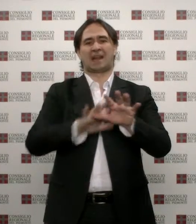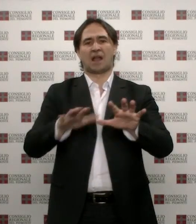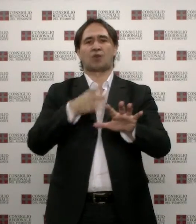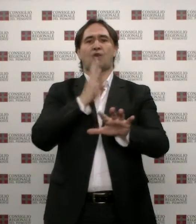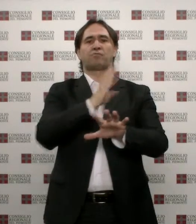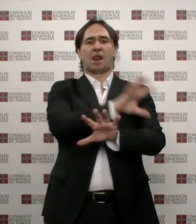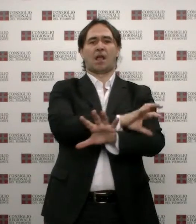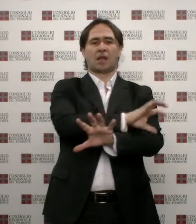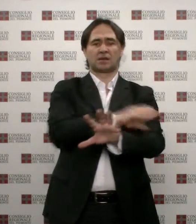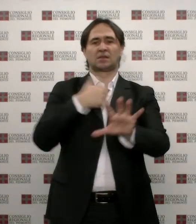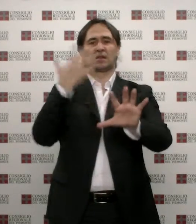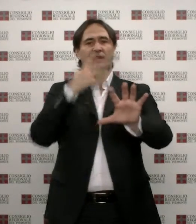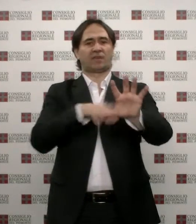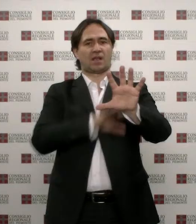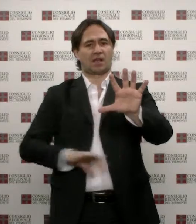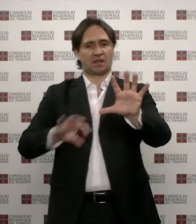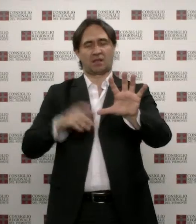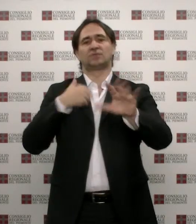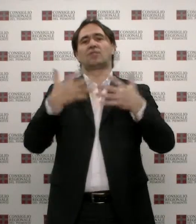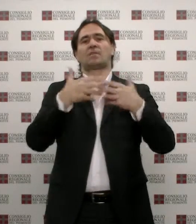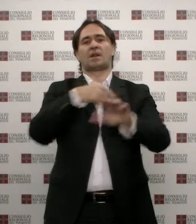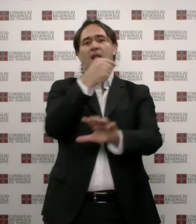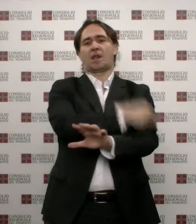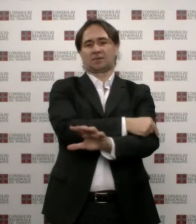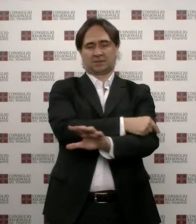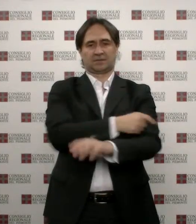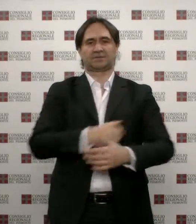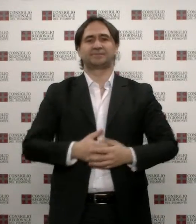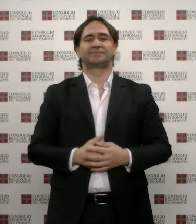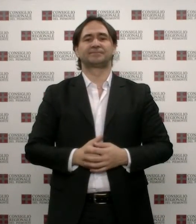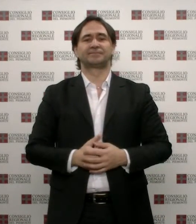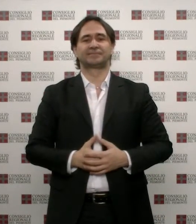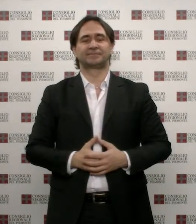Balcani, Africa subsahariana e America Latina.